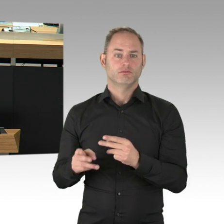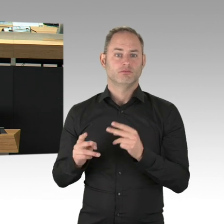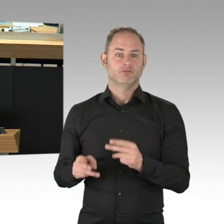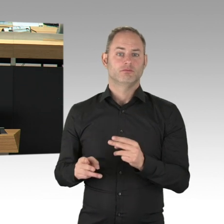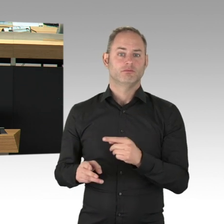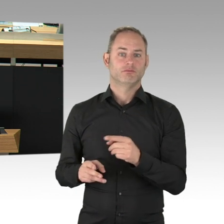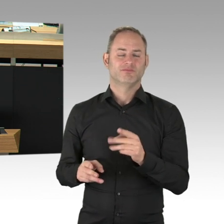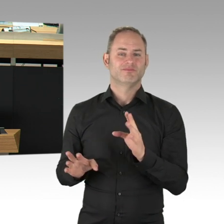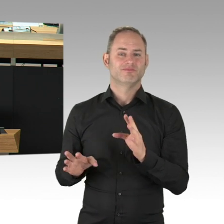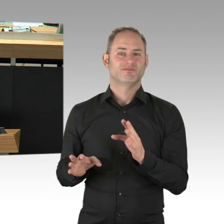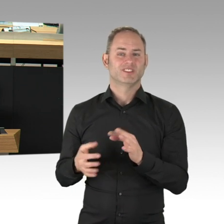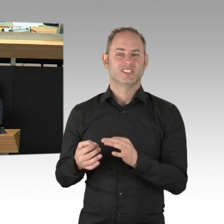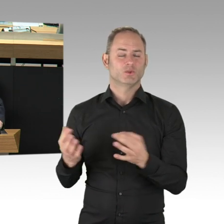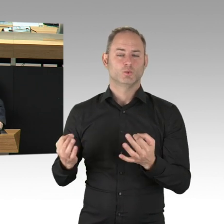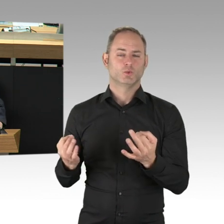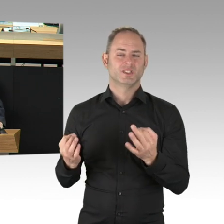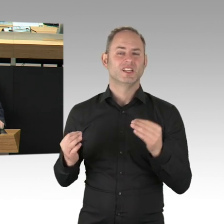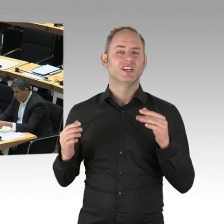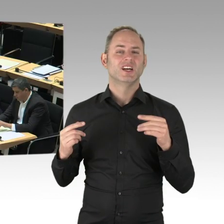gegen die jüdische Bevölkerung.